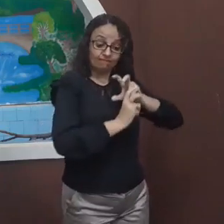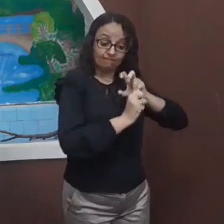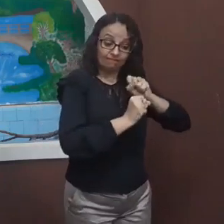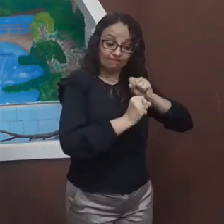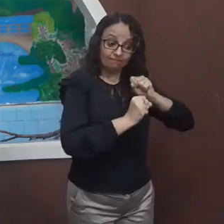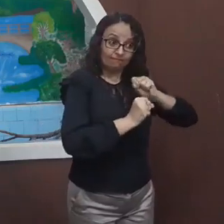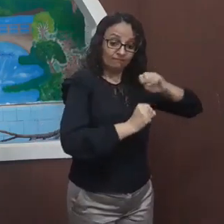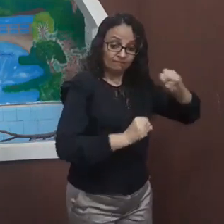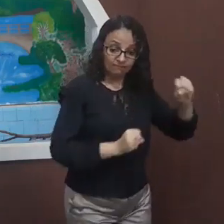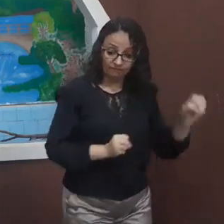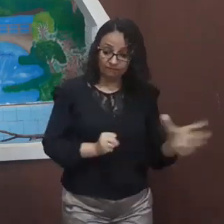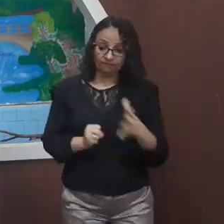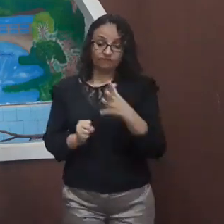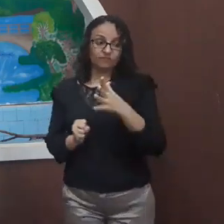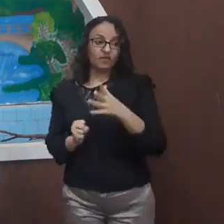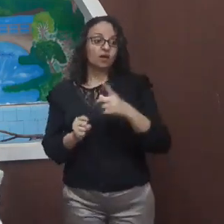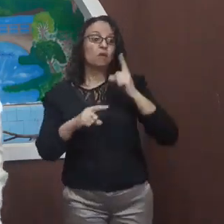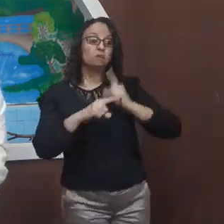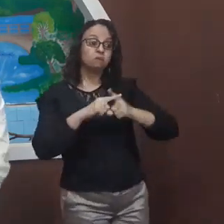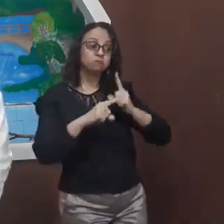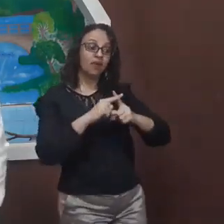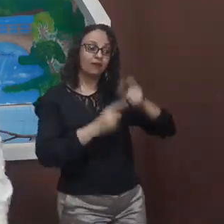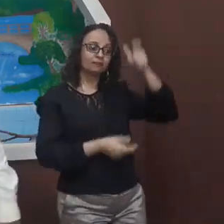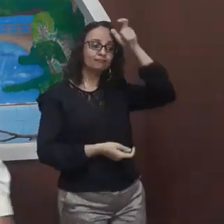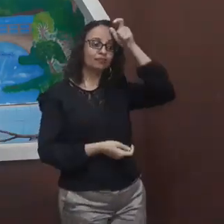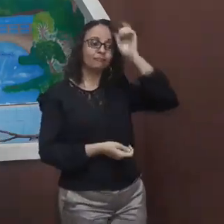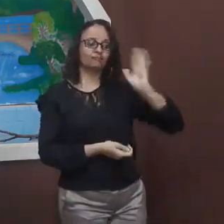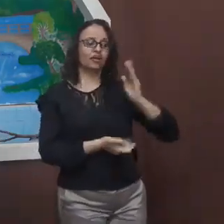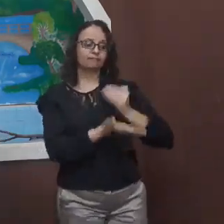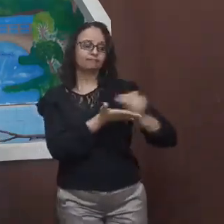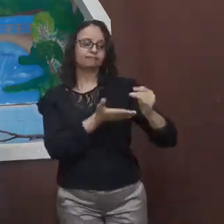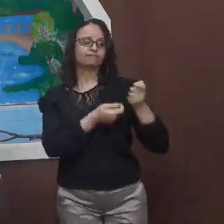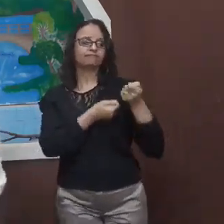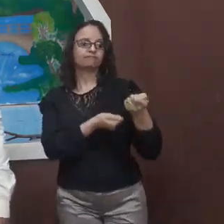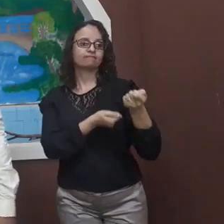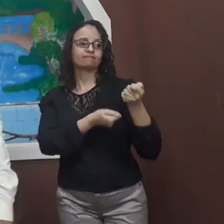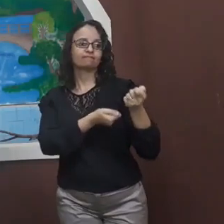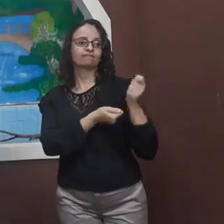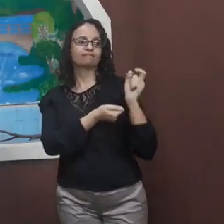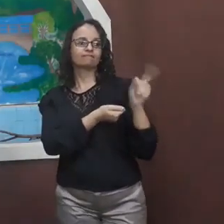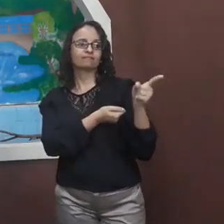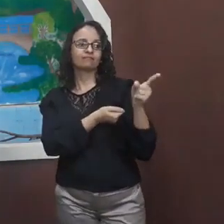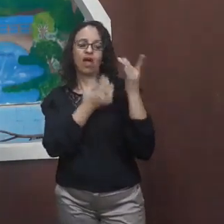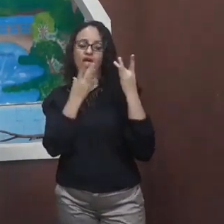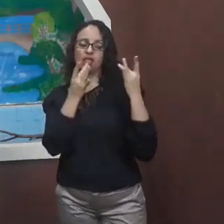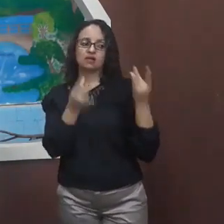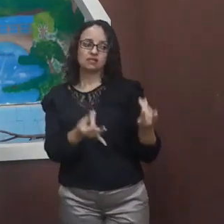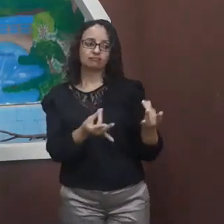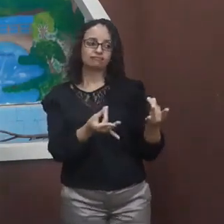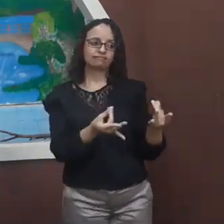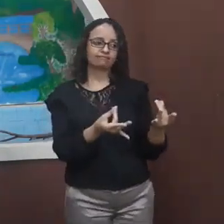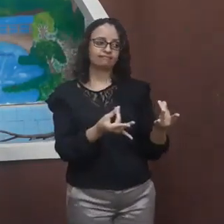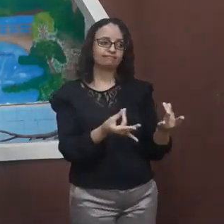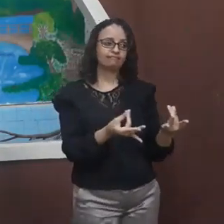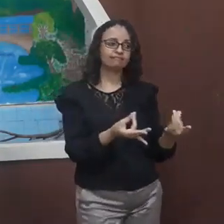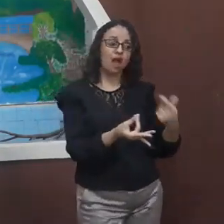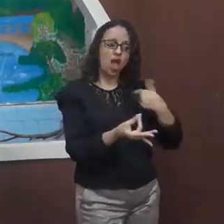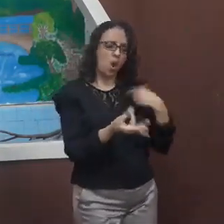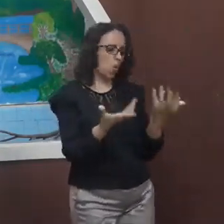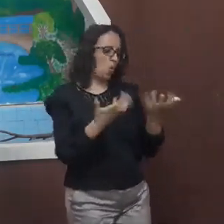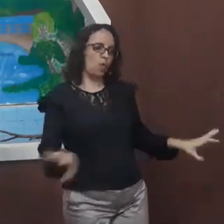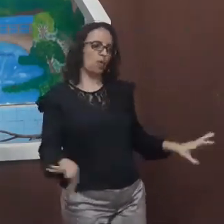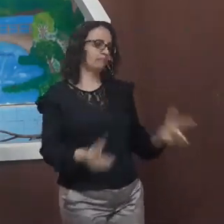fé, porque o diabo começou a te peneirar. E eu não quero isso, muito menos